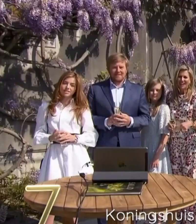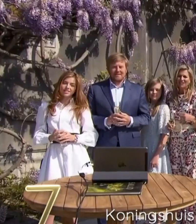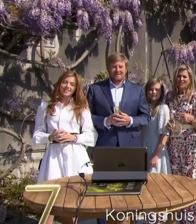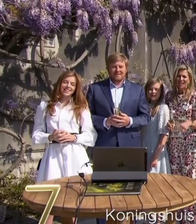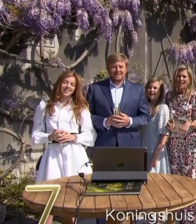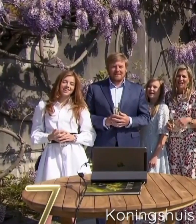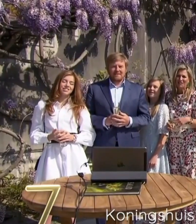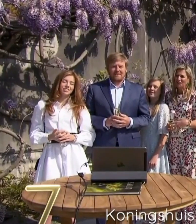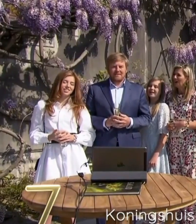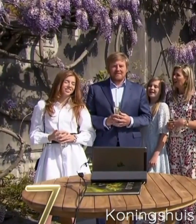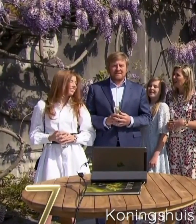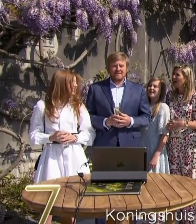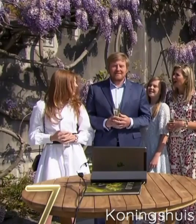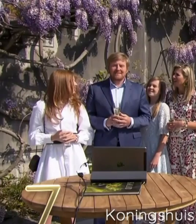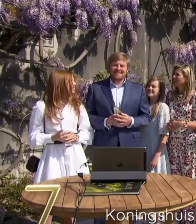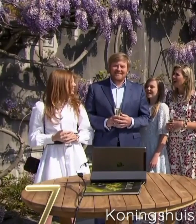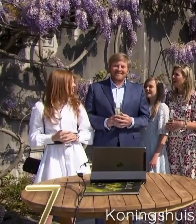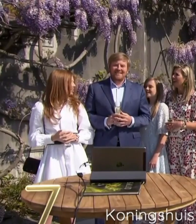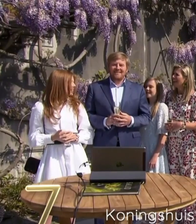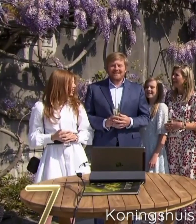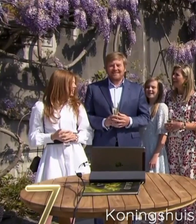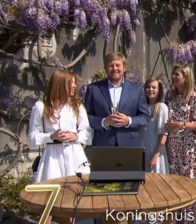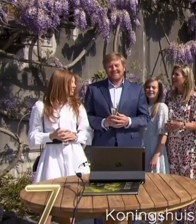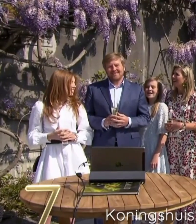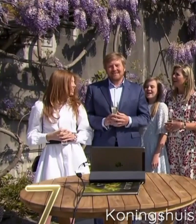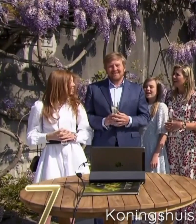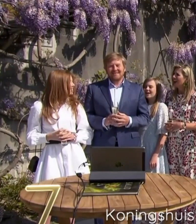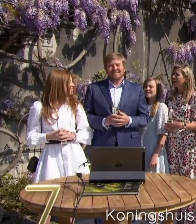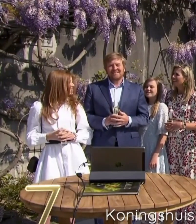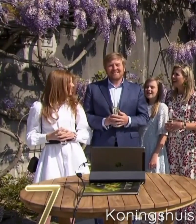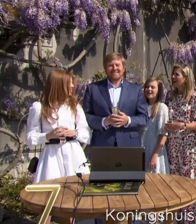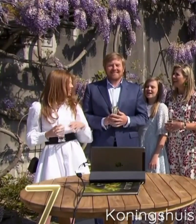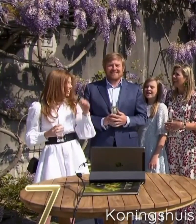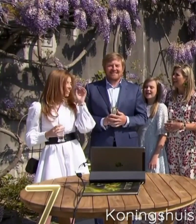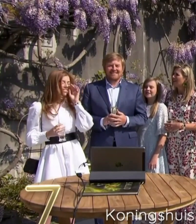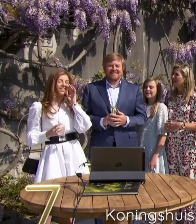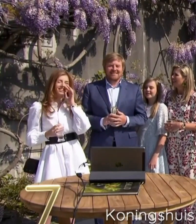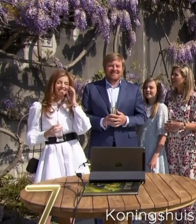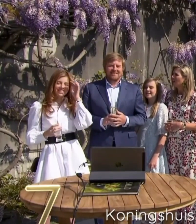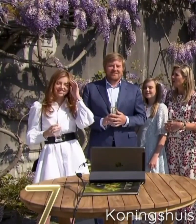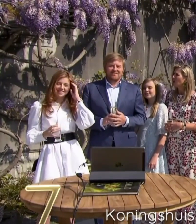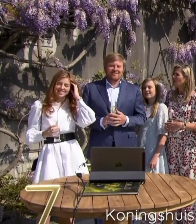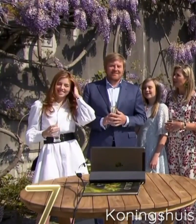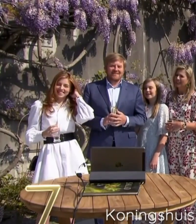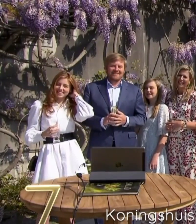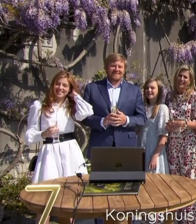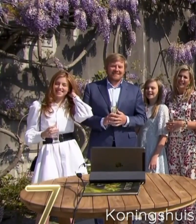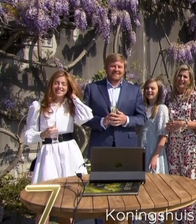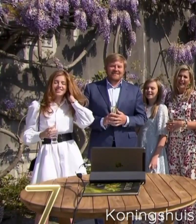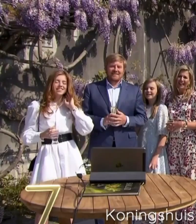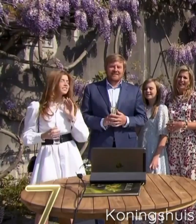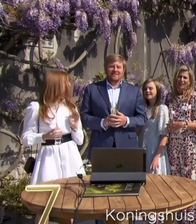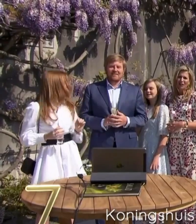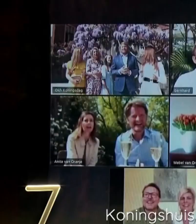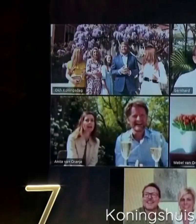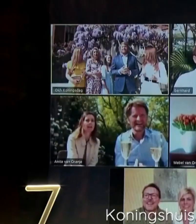Langzaal je leven. Langzaal je leven. Langzaal je leven. In de gloria.